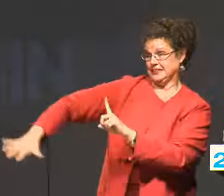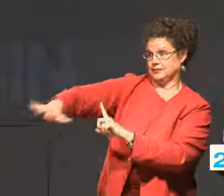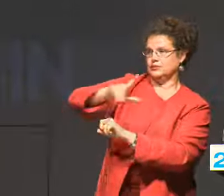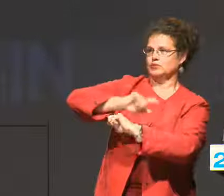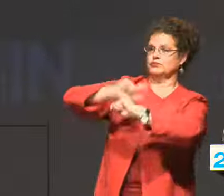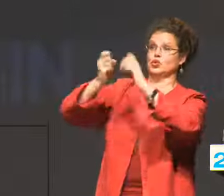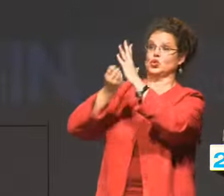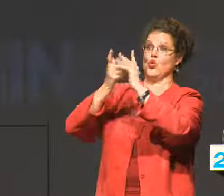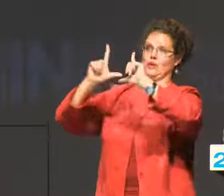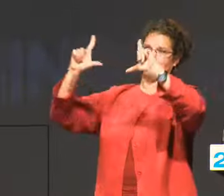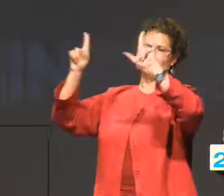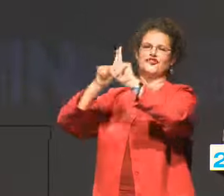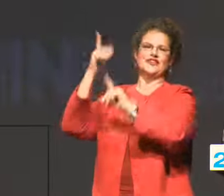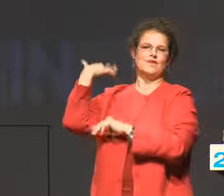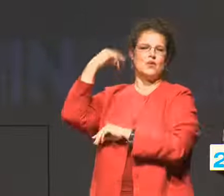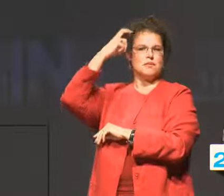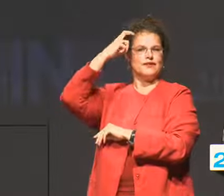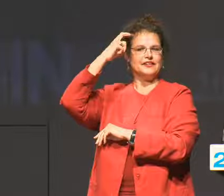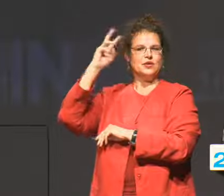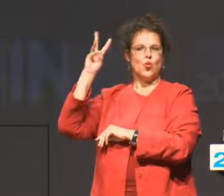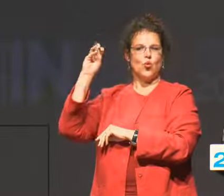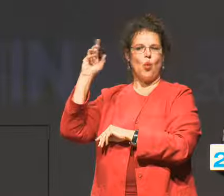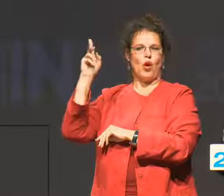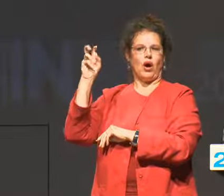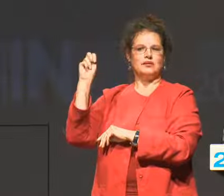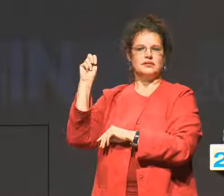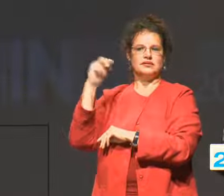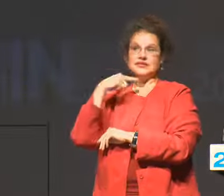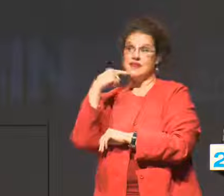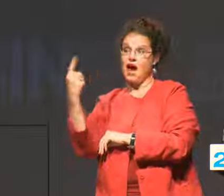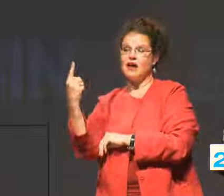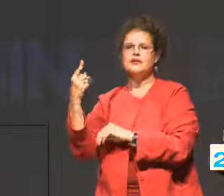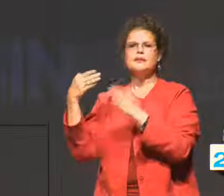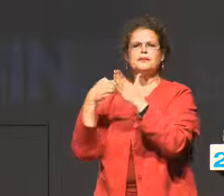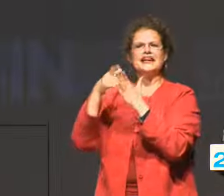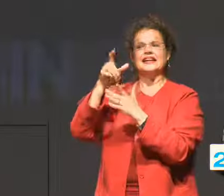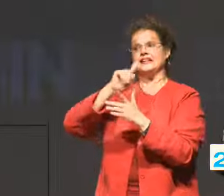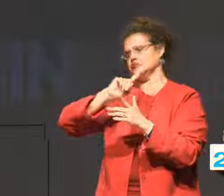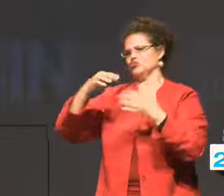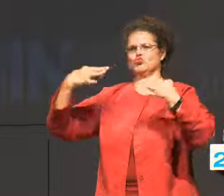unserer Gesellschaft ist auch die neue Entwicklung